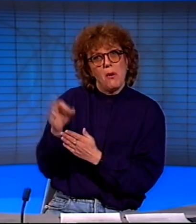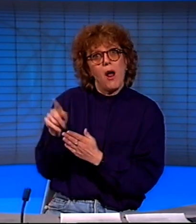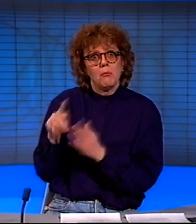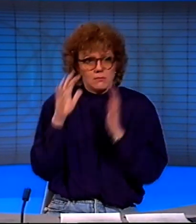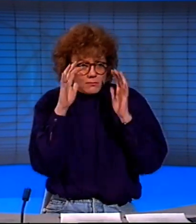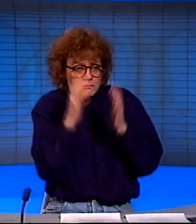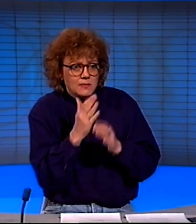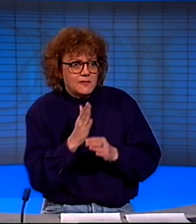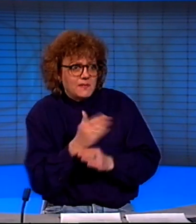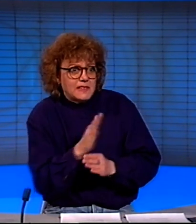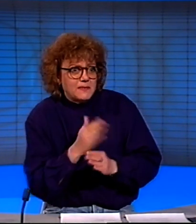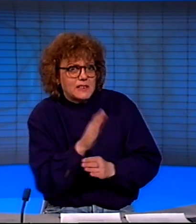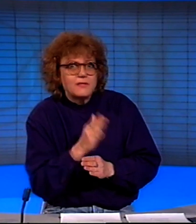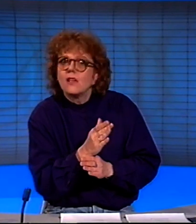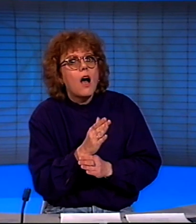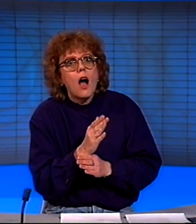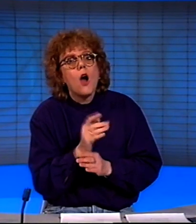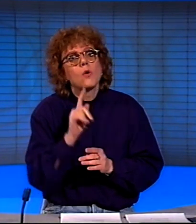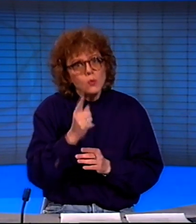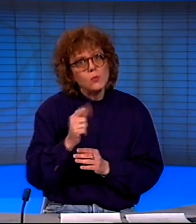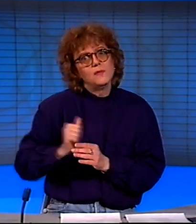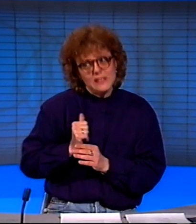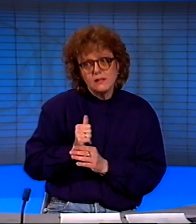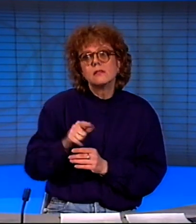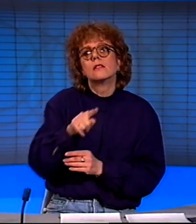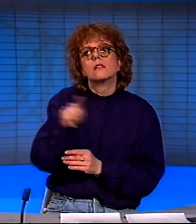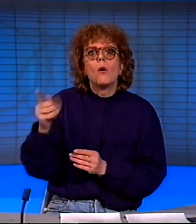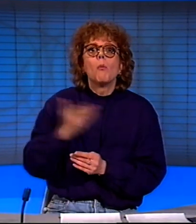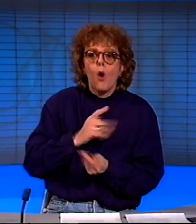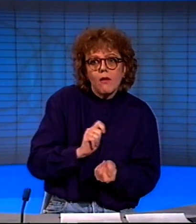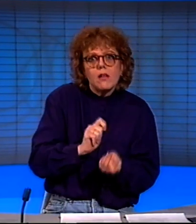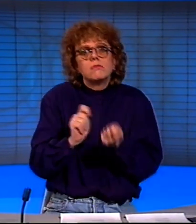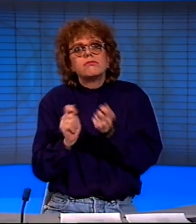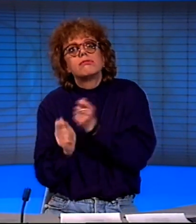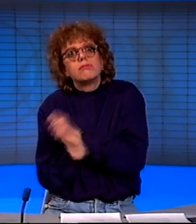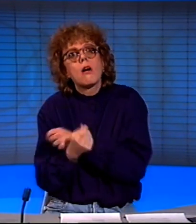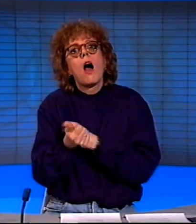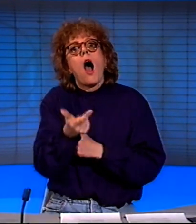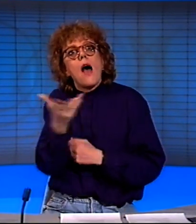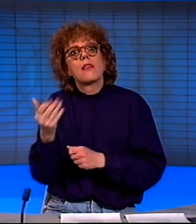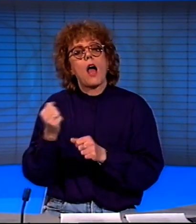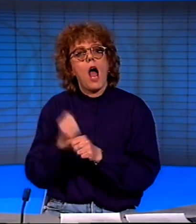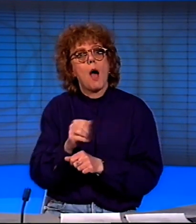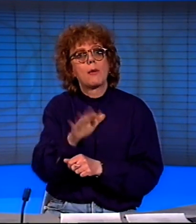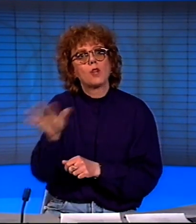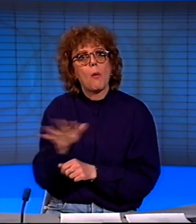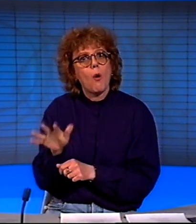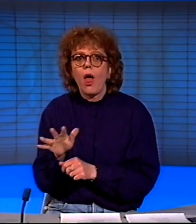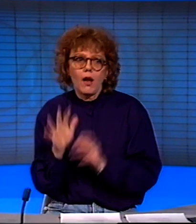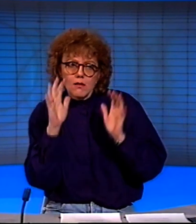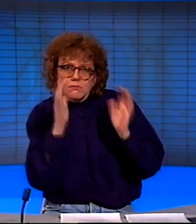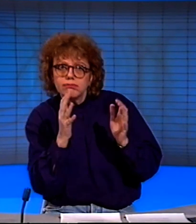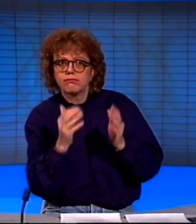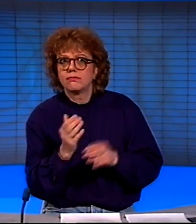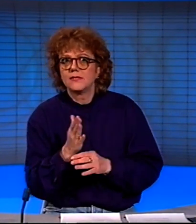Hovedformålet med pakken er en omstilling til noget mere